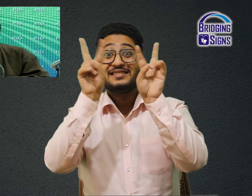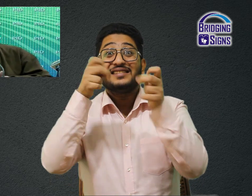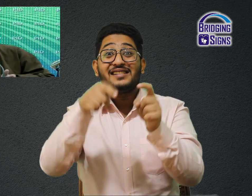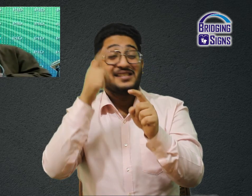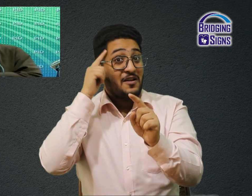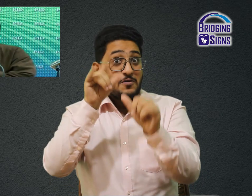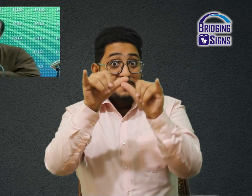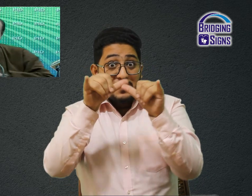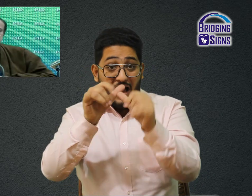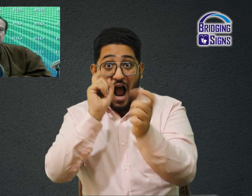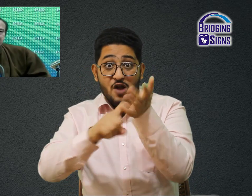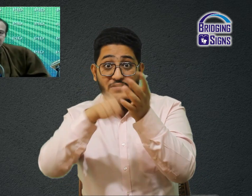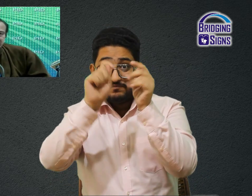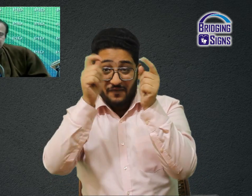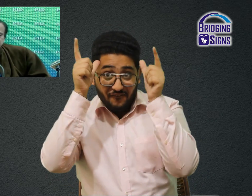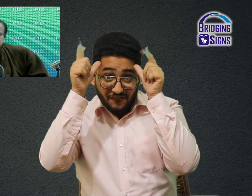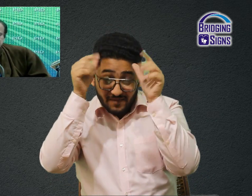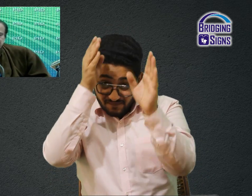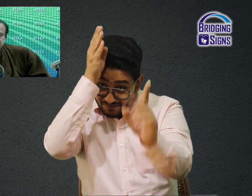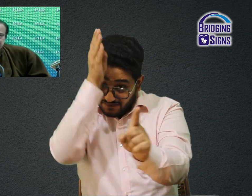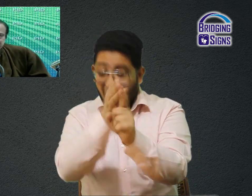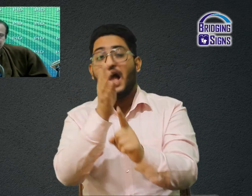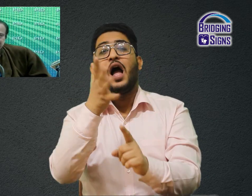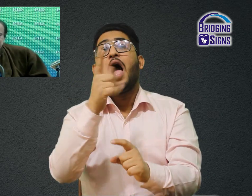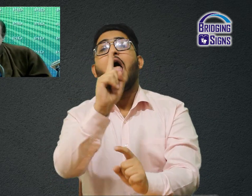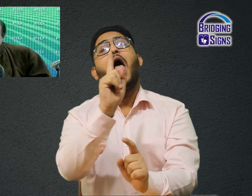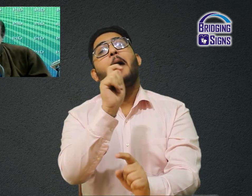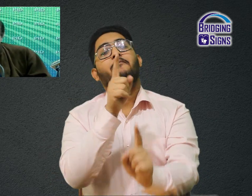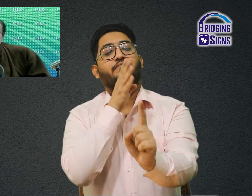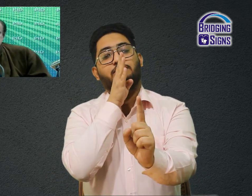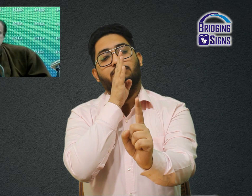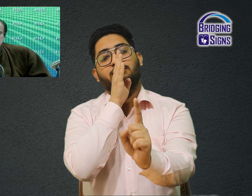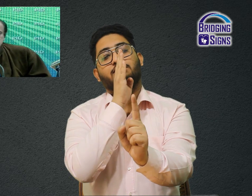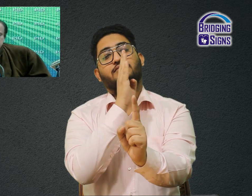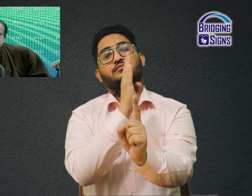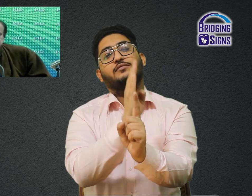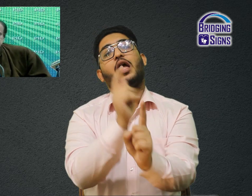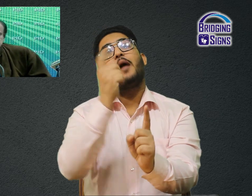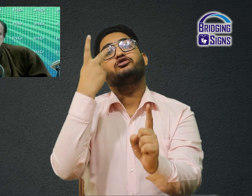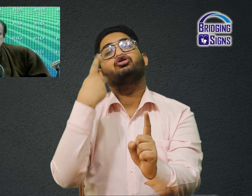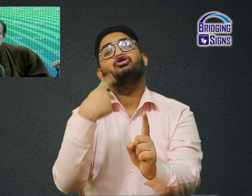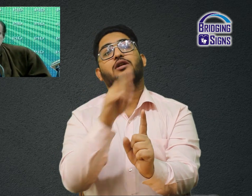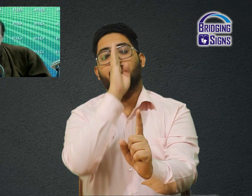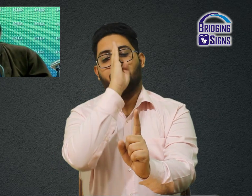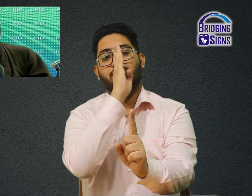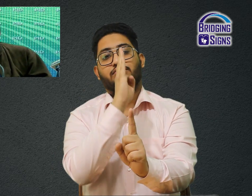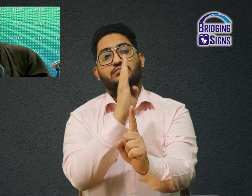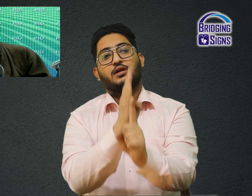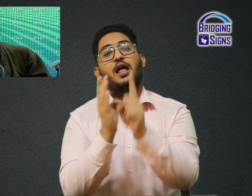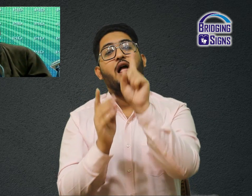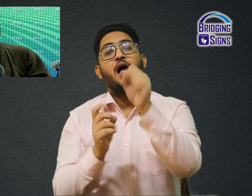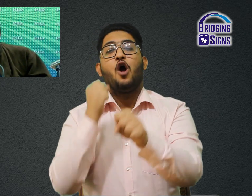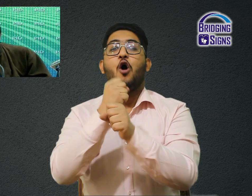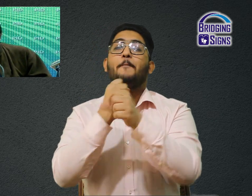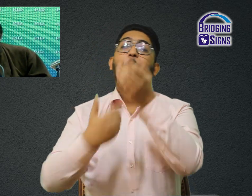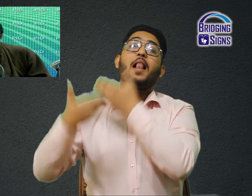जिसको के कहते हैं एक सिर्फ एक डायरेक्शन में इस पे काम हुआ। माजी की